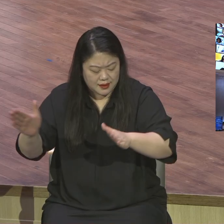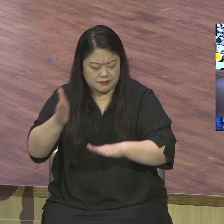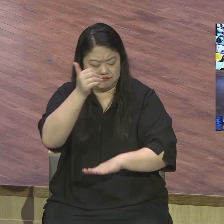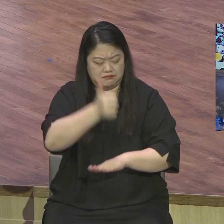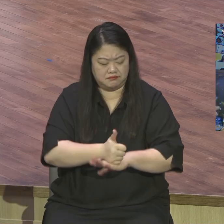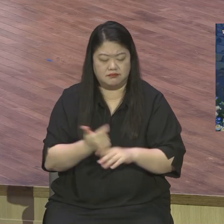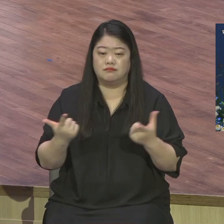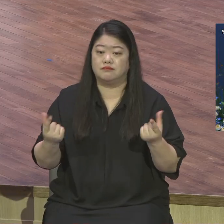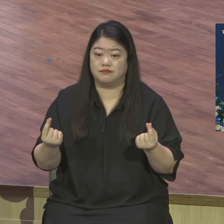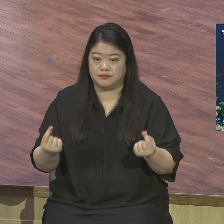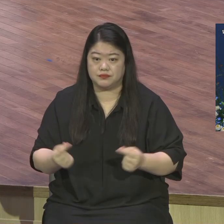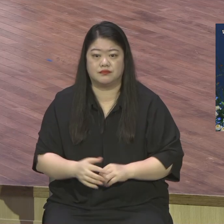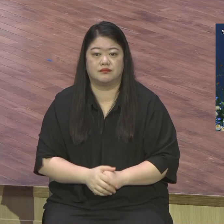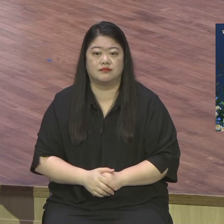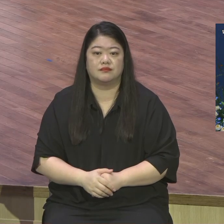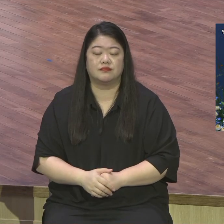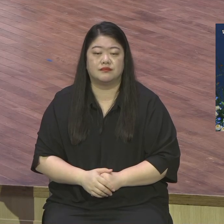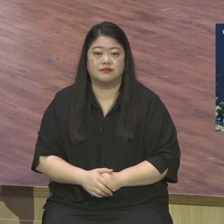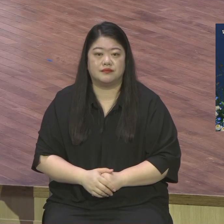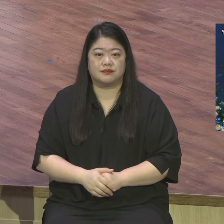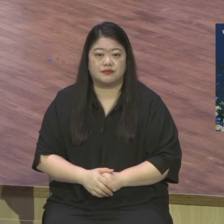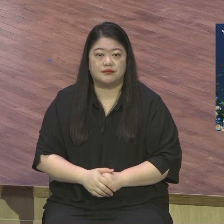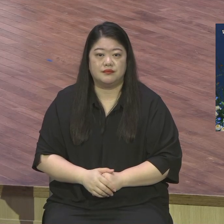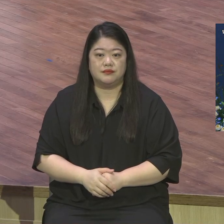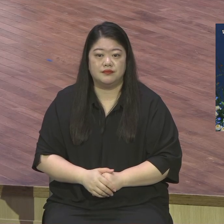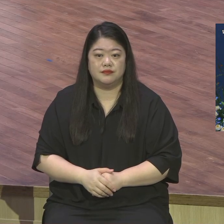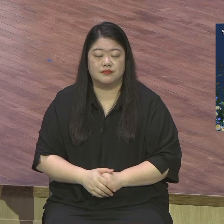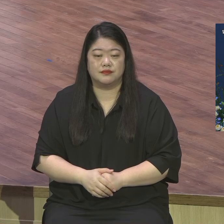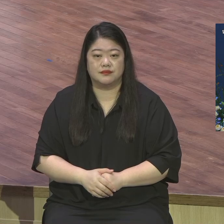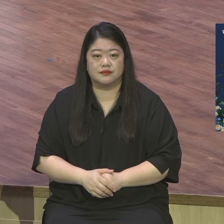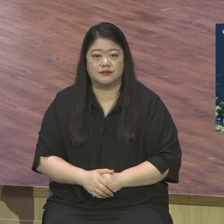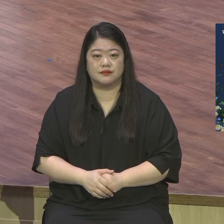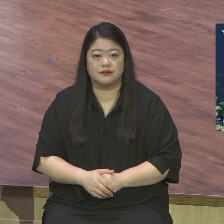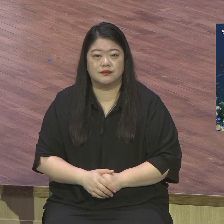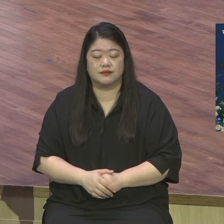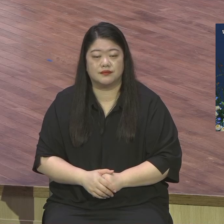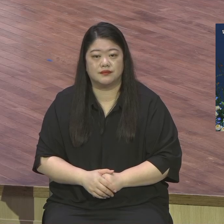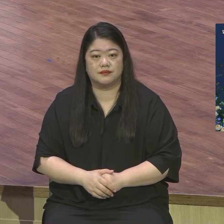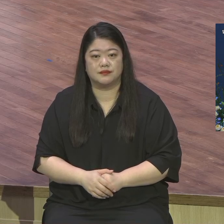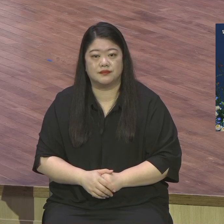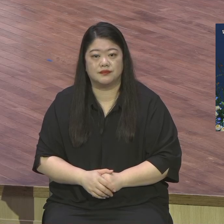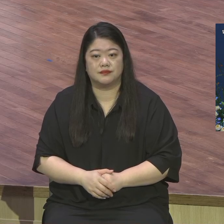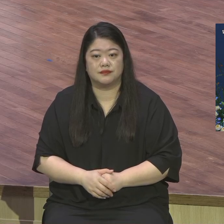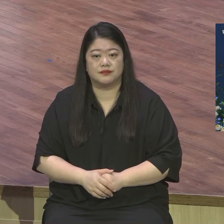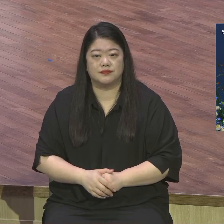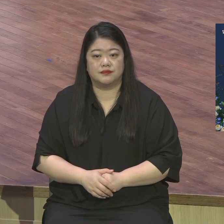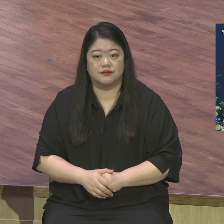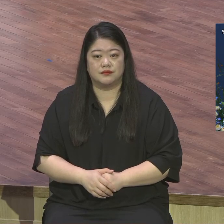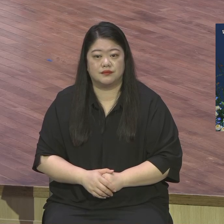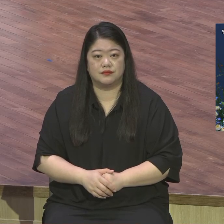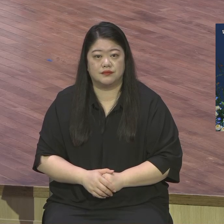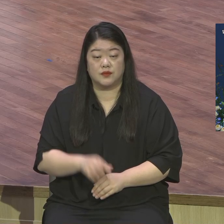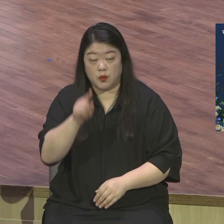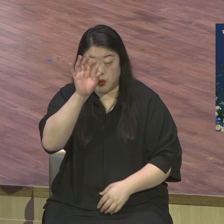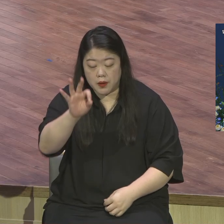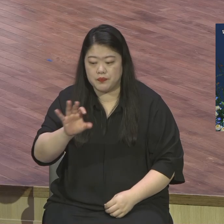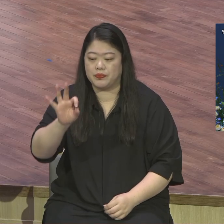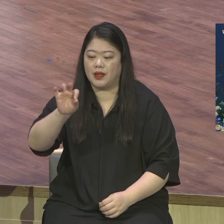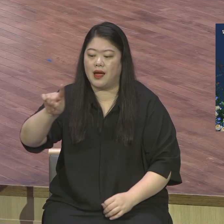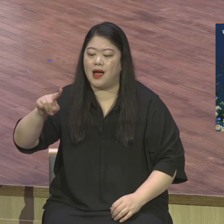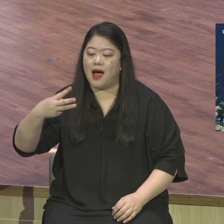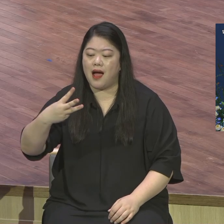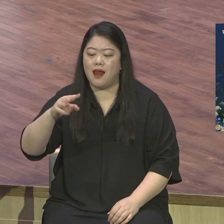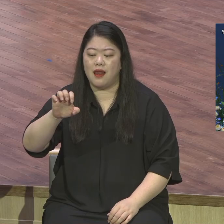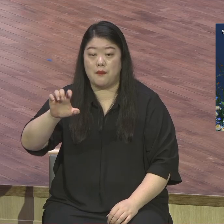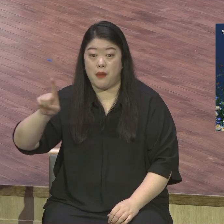전의 성경에는 시작과 끝이라 그렇게 말씀을 하셨습니다. 여기 보면 알파와 오메가 이